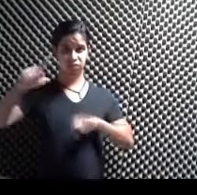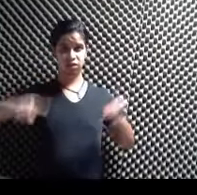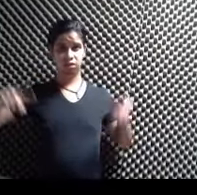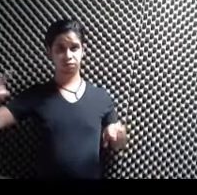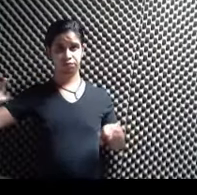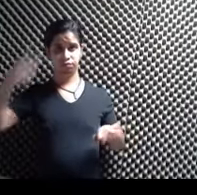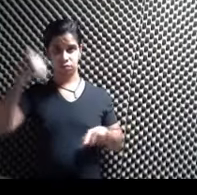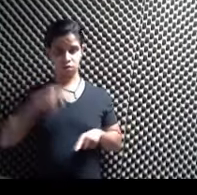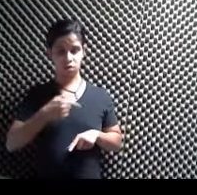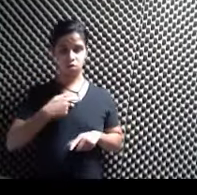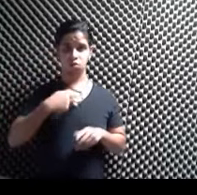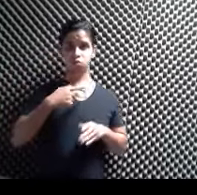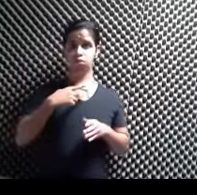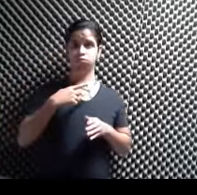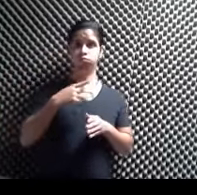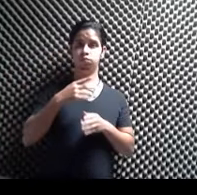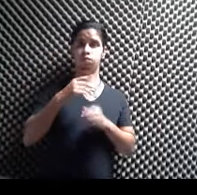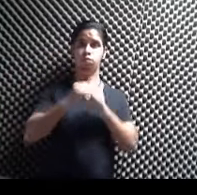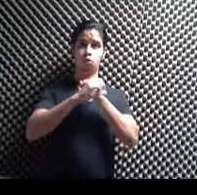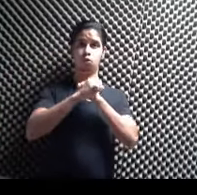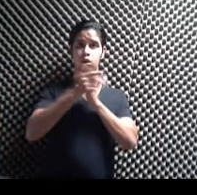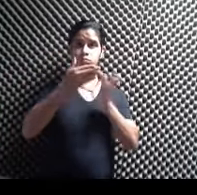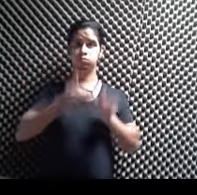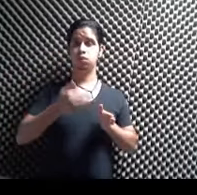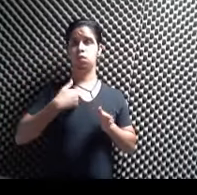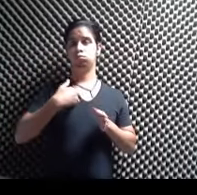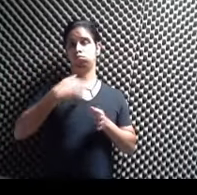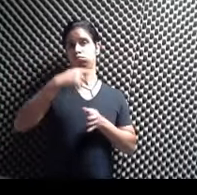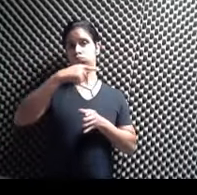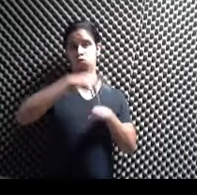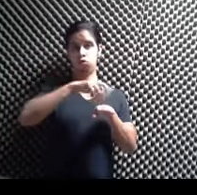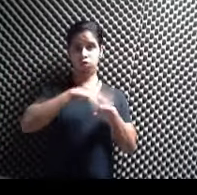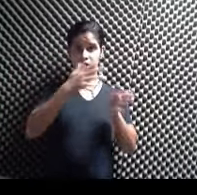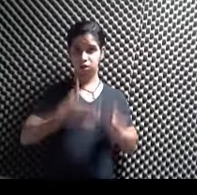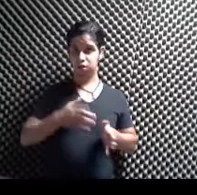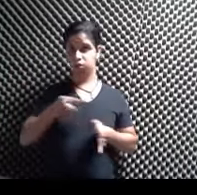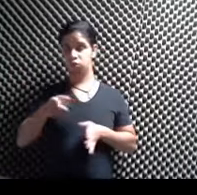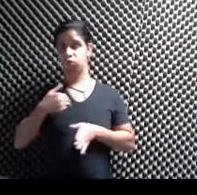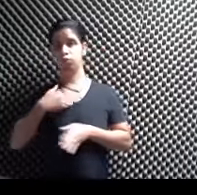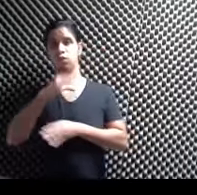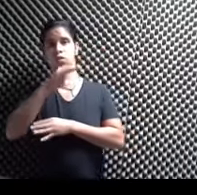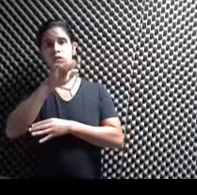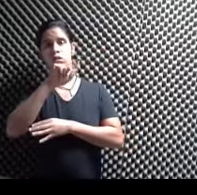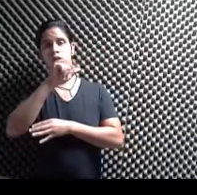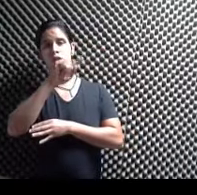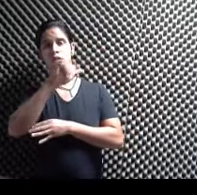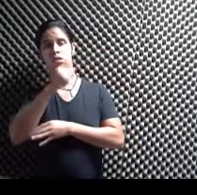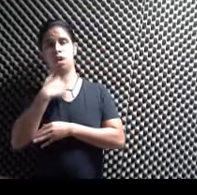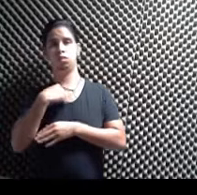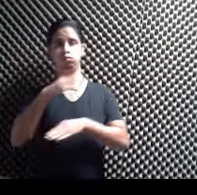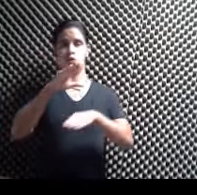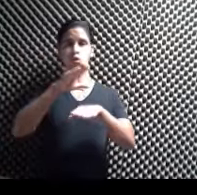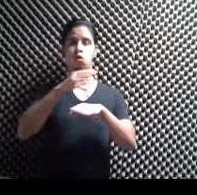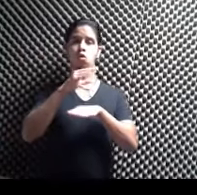componía de una productora puertorriqueña, Frances Lausel, un cineasta cubano que es actor y también es un, bueno, le dicen el niño malo del cine